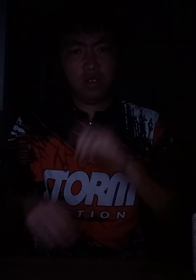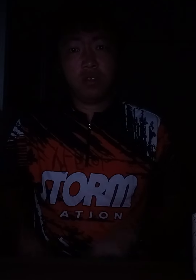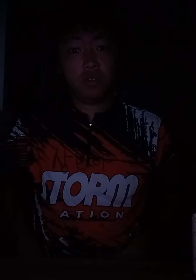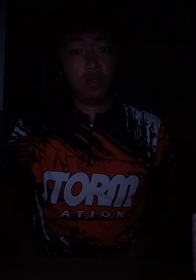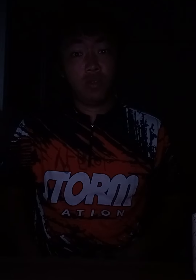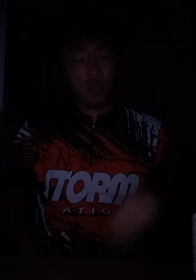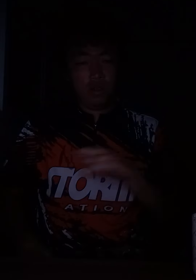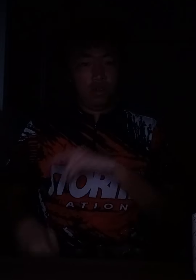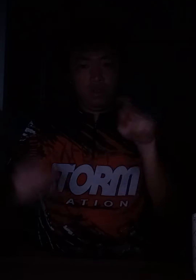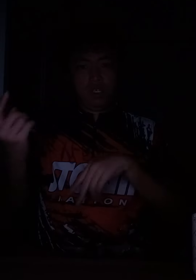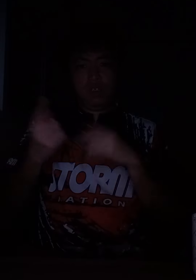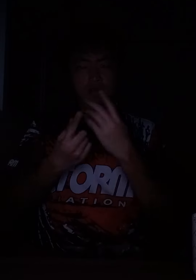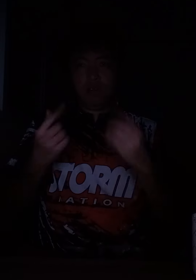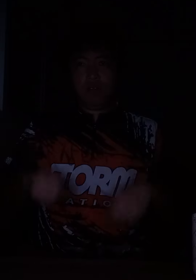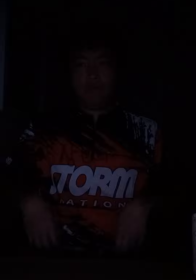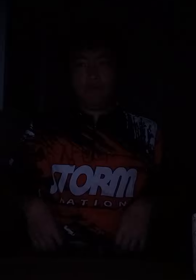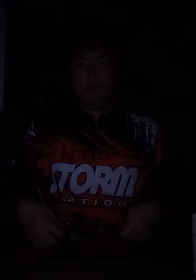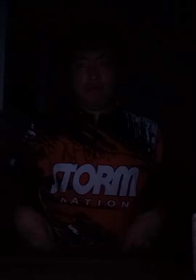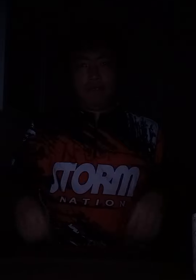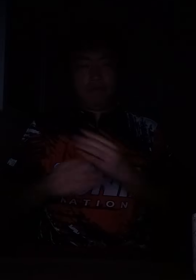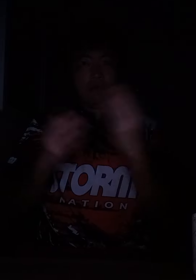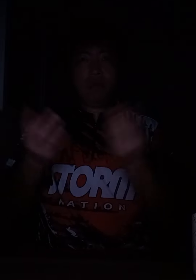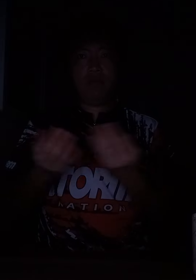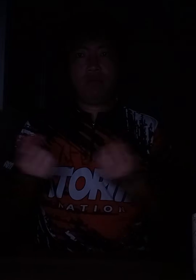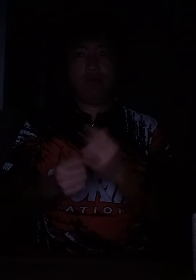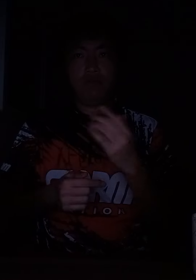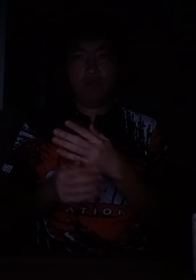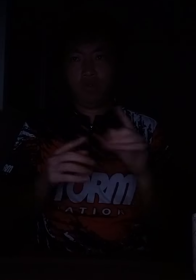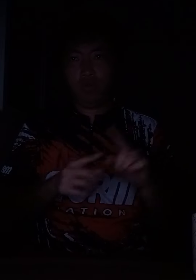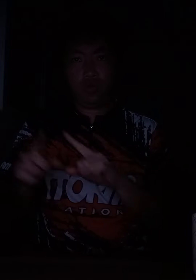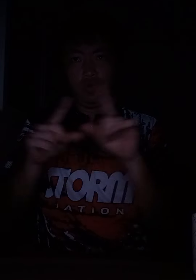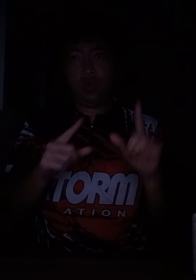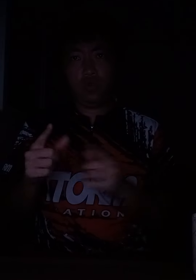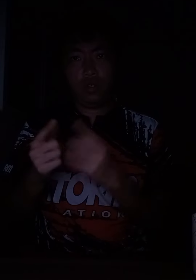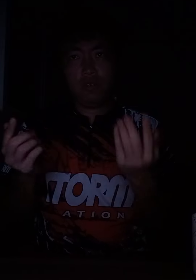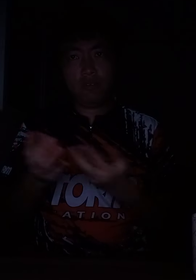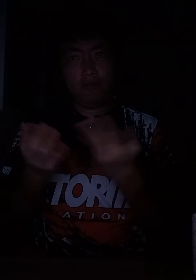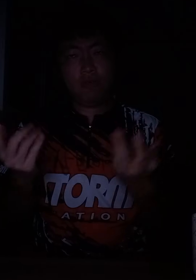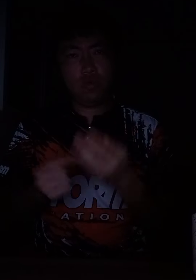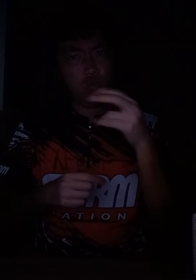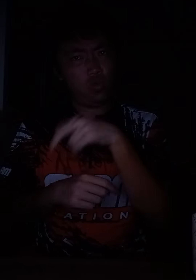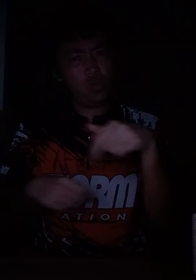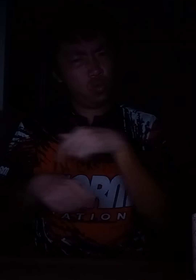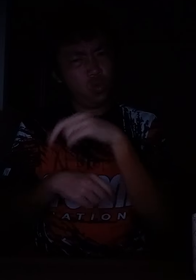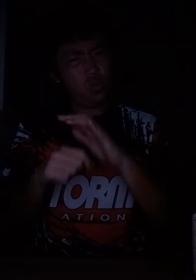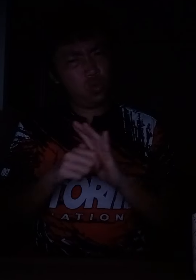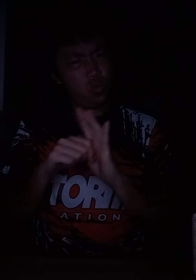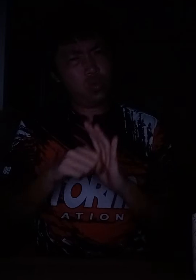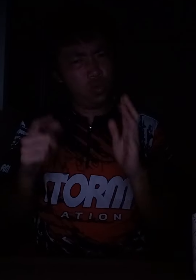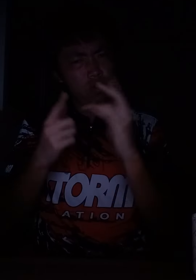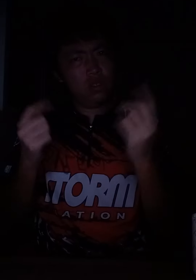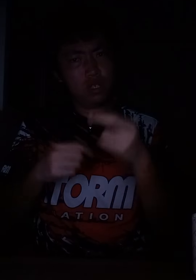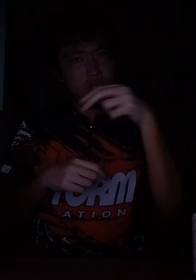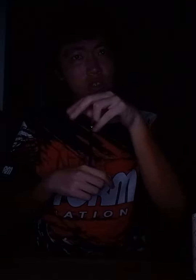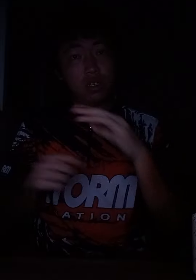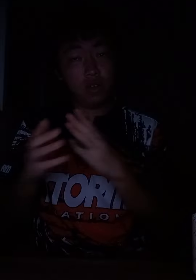쓰고 법원에 출석했는데 조금 전 구속됐습니다. 서울 역삼역에선 코로나 확진 통보를 받은 70대 여성이 지나가는